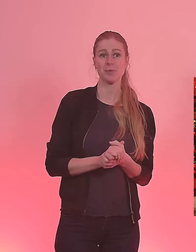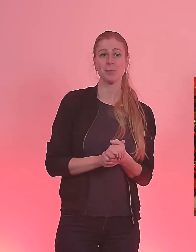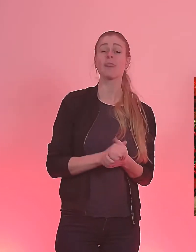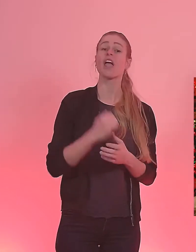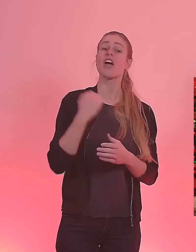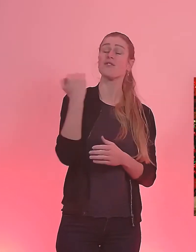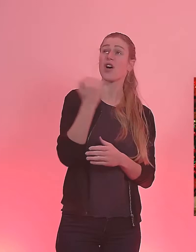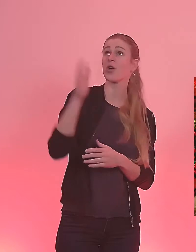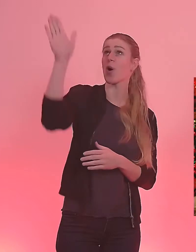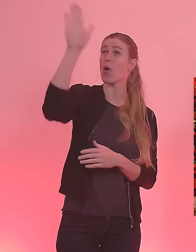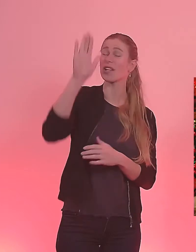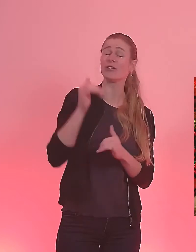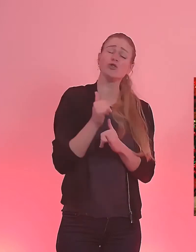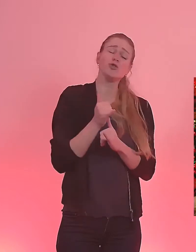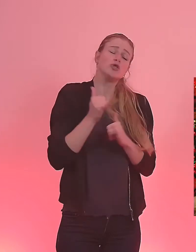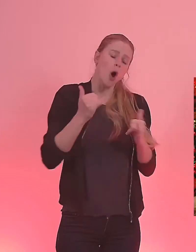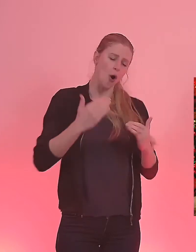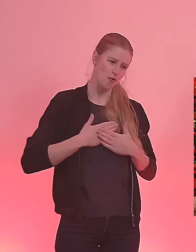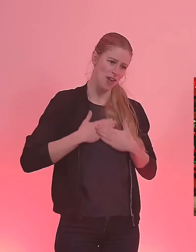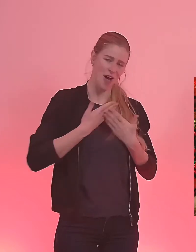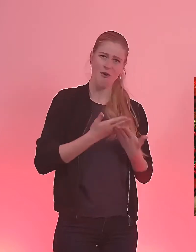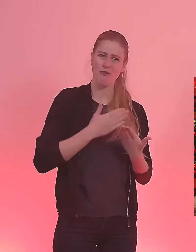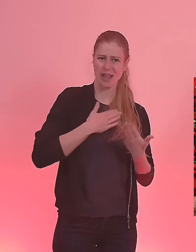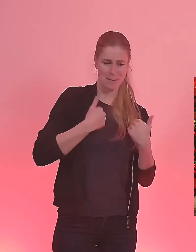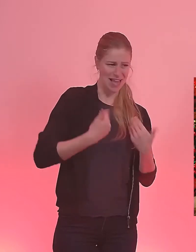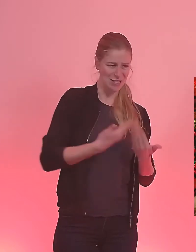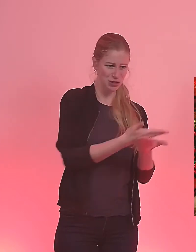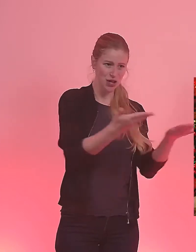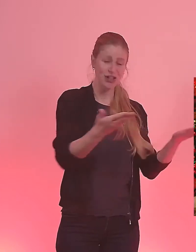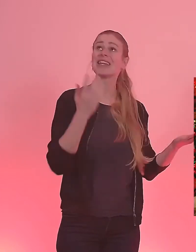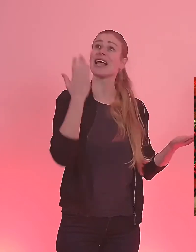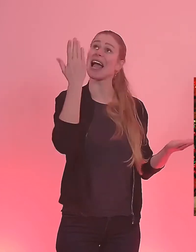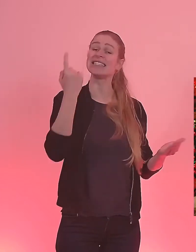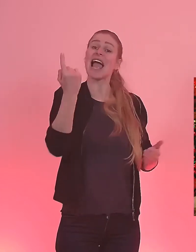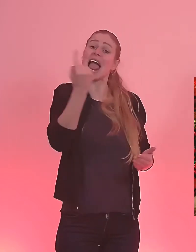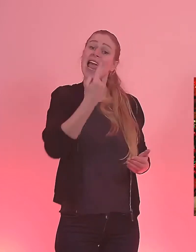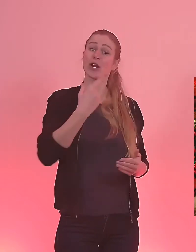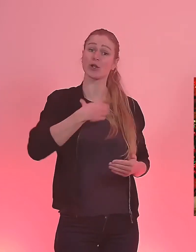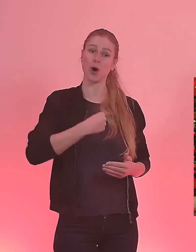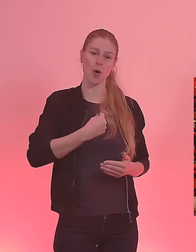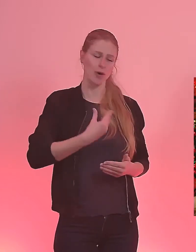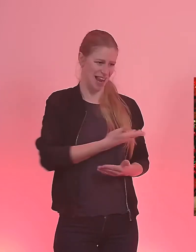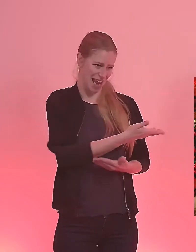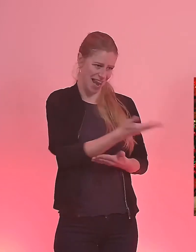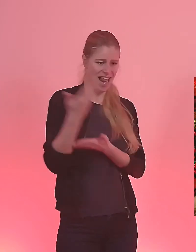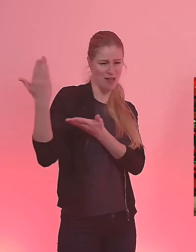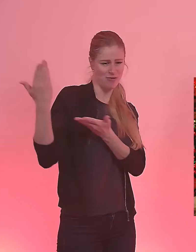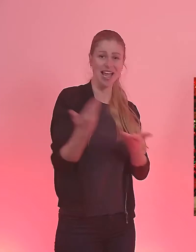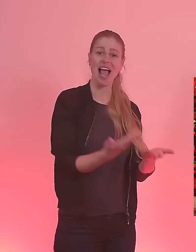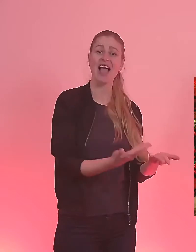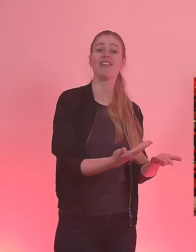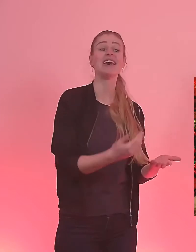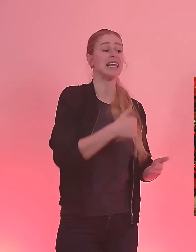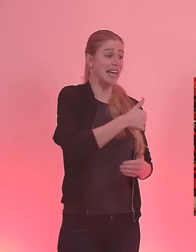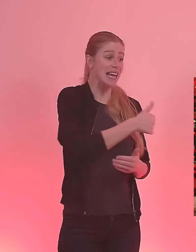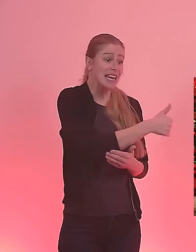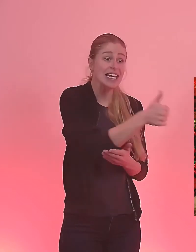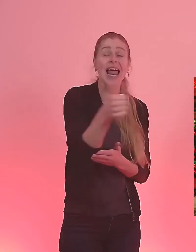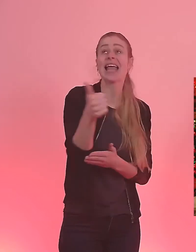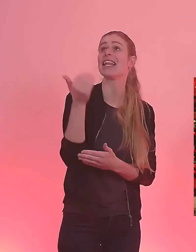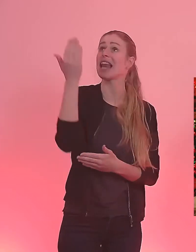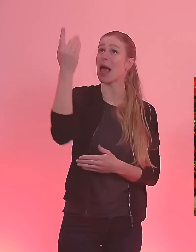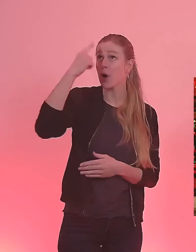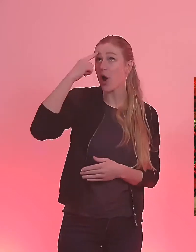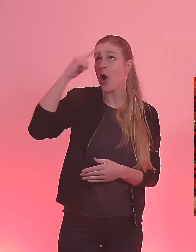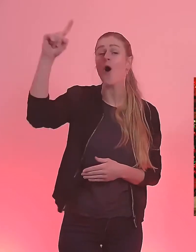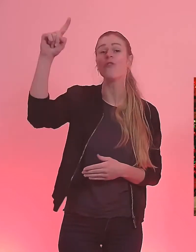Want God houdt zoveel van de mensen... dat hij zijn enige zoon aan hen heeft gegeven. En iedereen die in hem